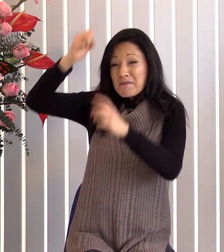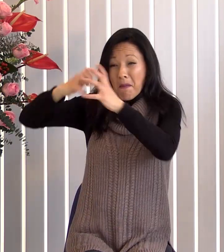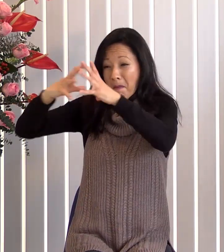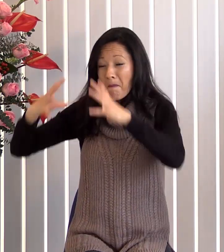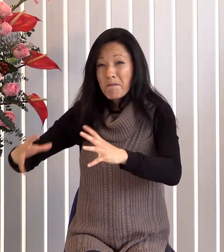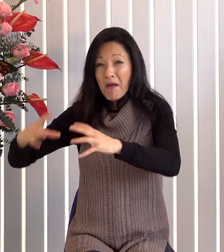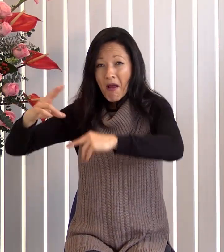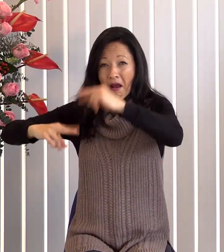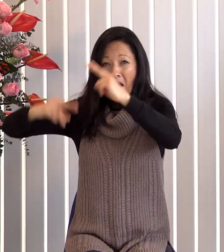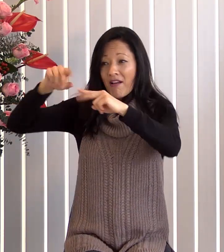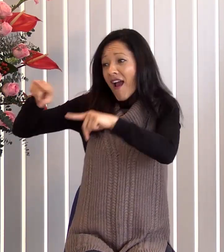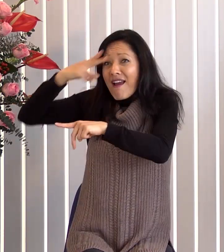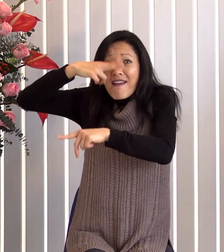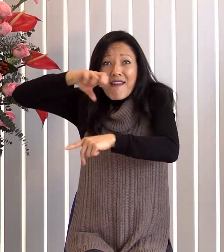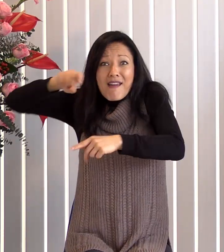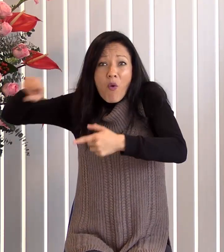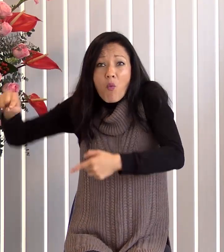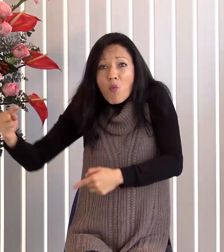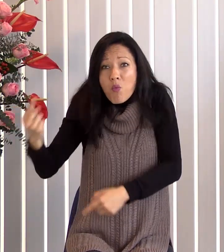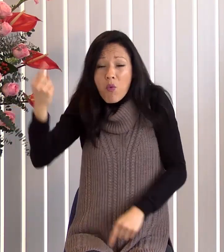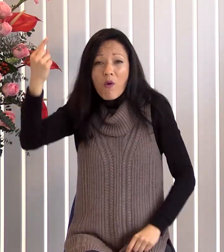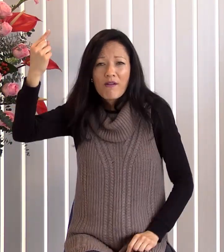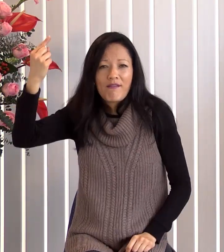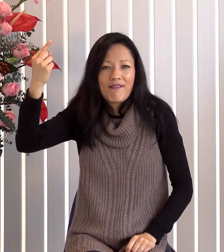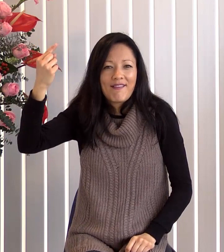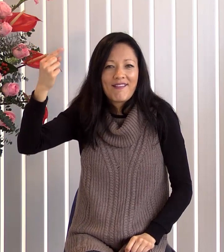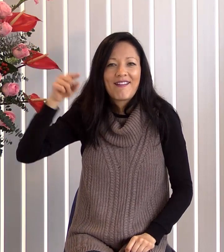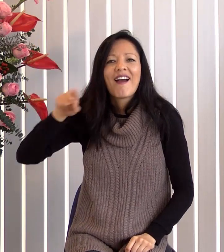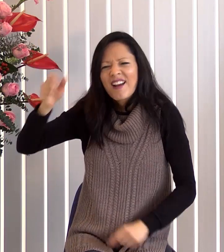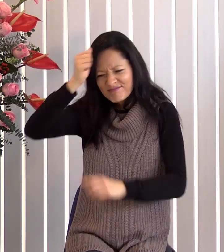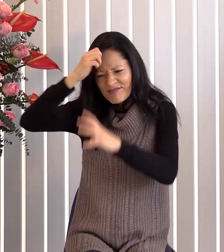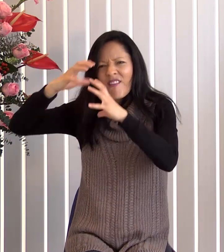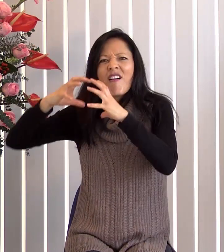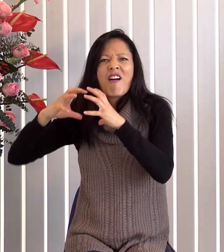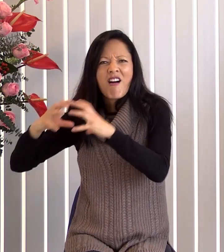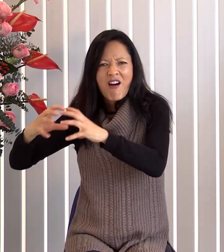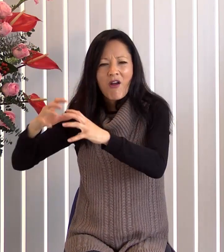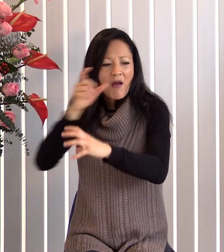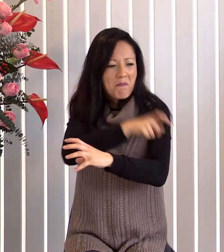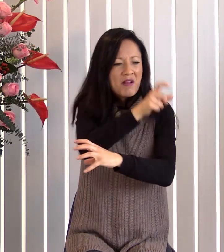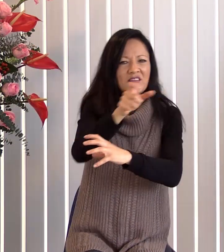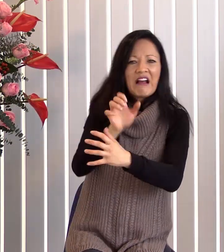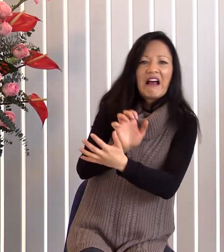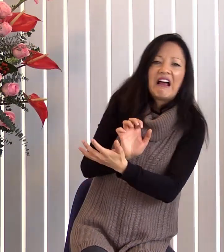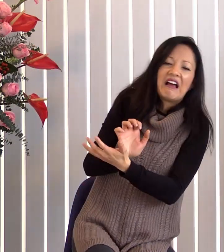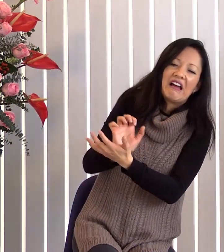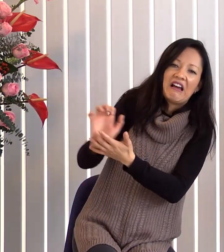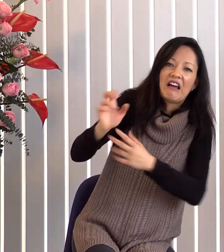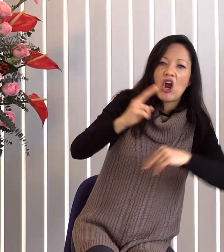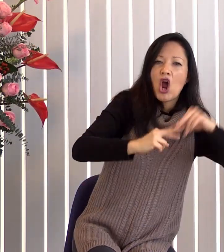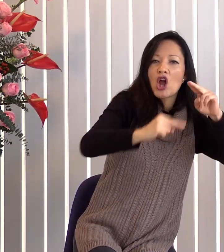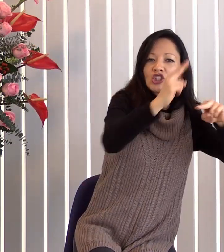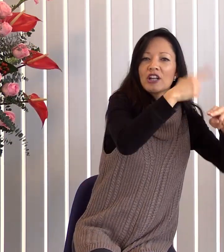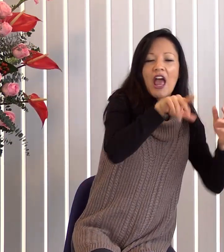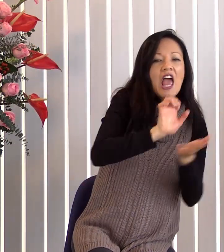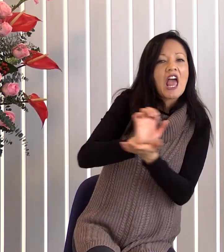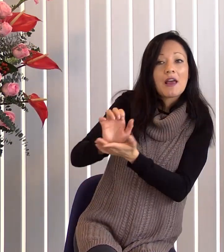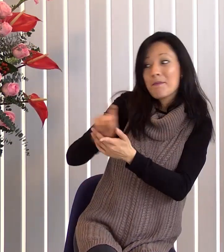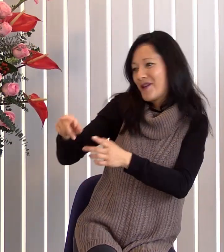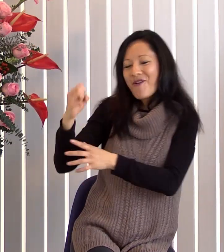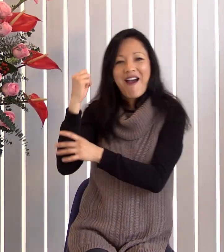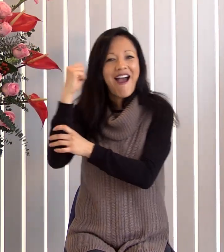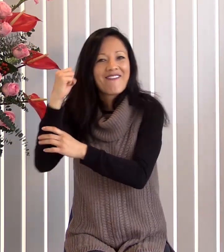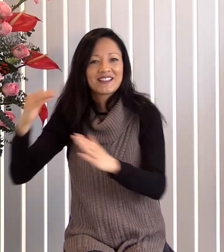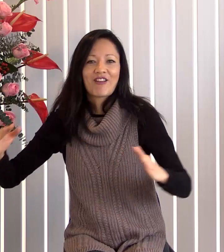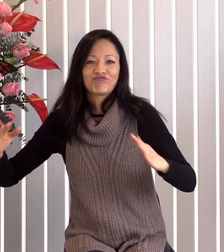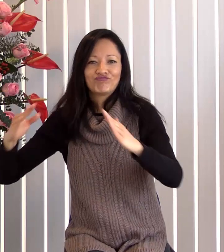de ángulo, Él es el Hijo, Él es el unigénito, Él es la roca que desecharon los constructores, pero que es la cabeza